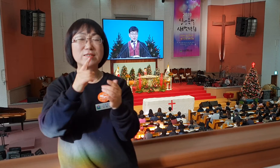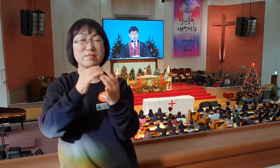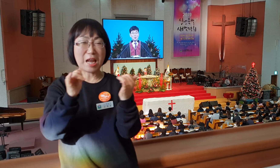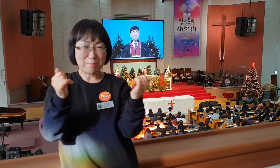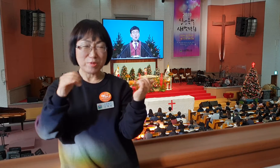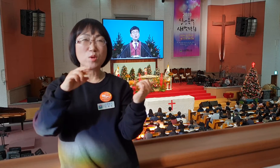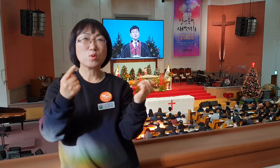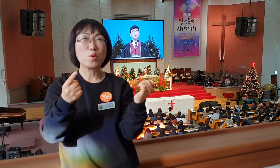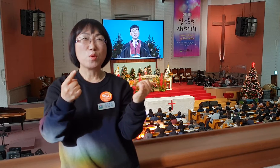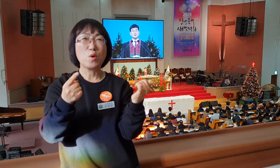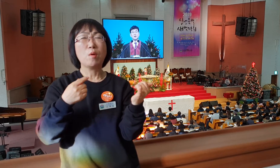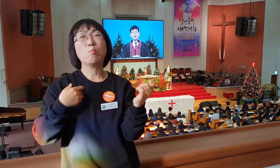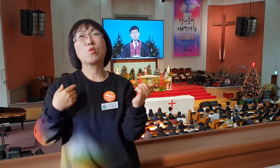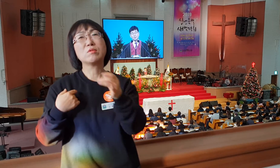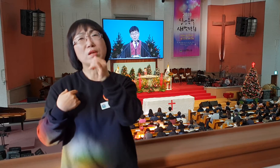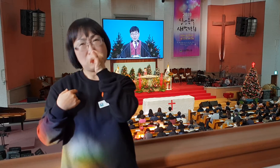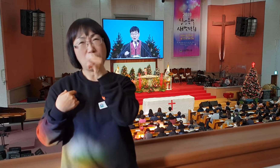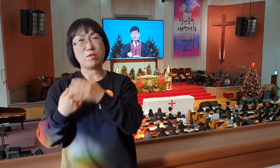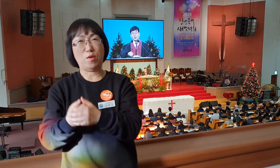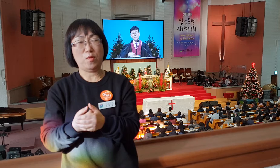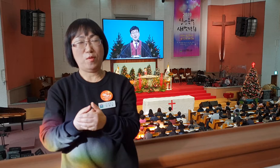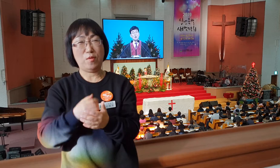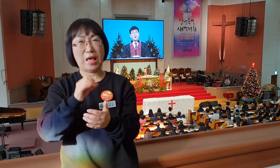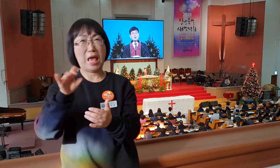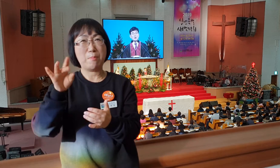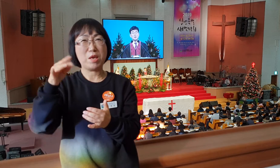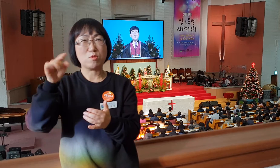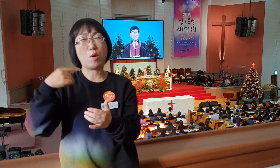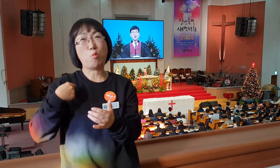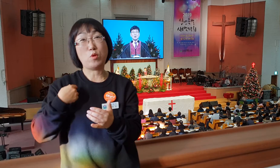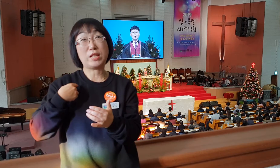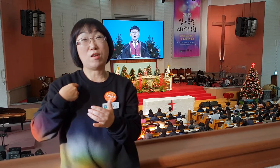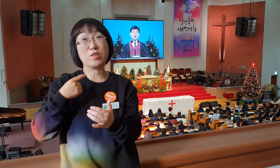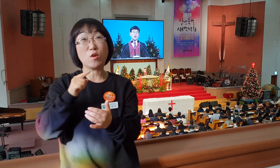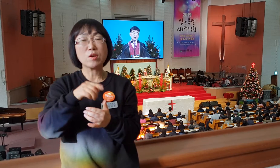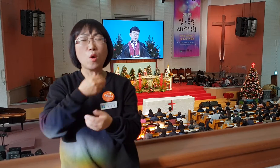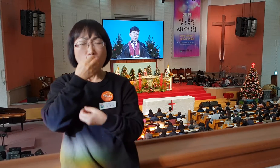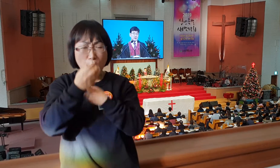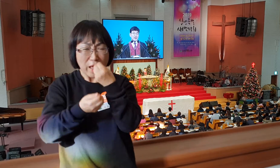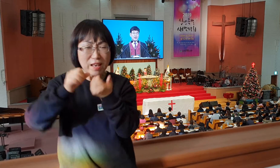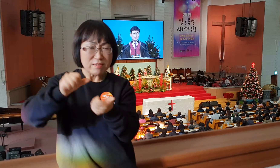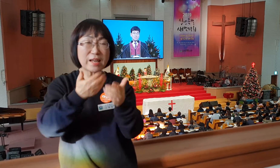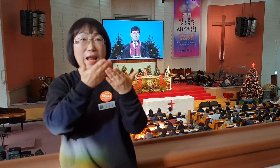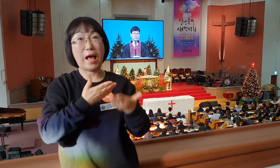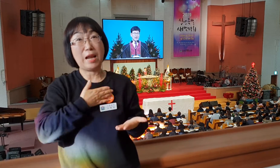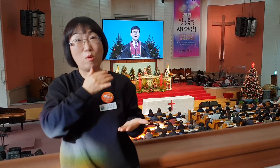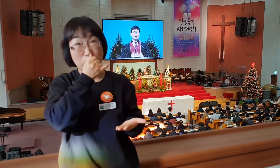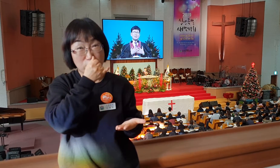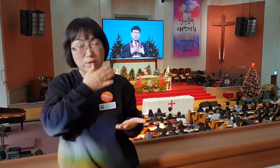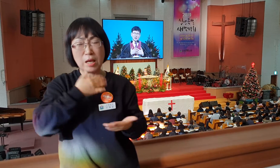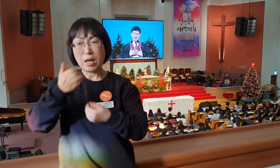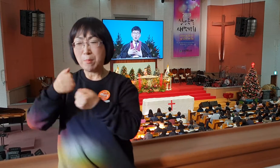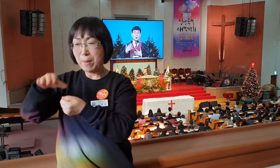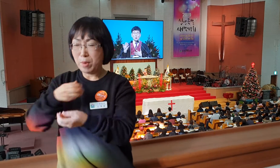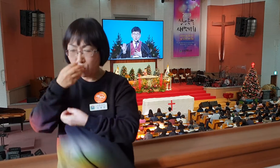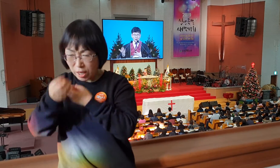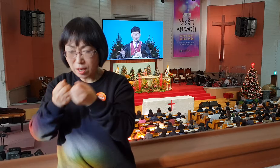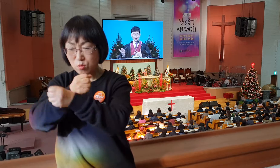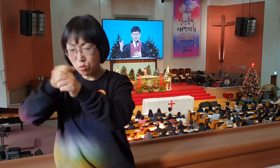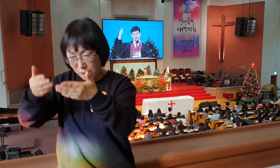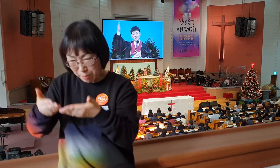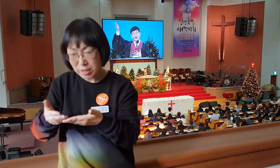사람들도 모르는 게 있어요. 에베소 교회가 몰랐던 거 뭡니까? 회개의 세례는 않아요. 내가 하나님 앞에 회개하고